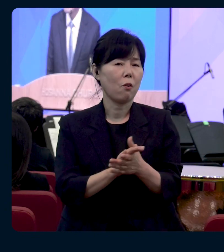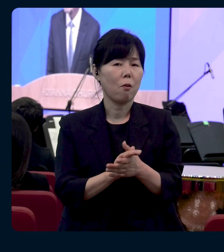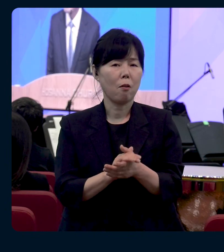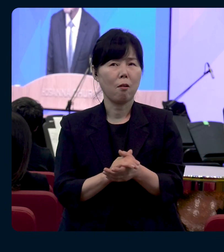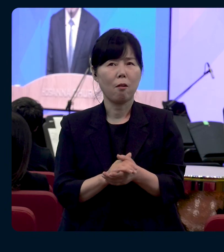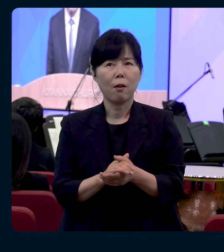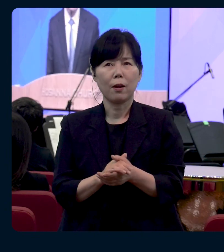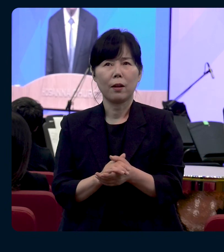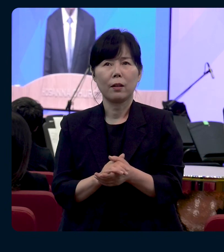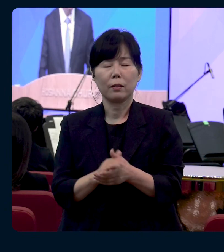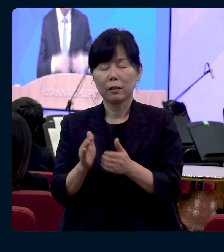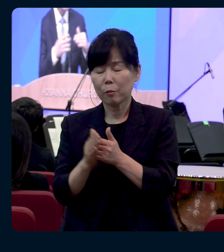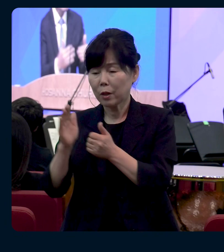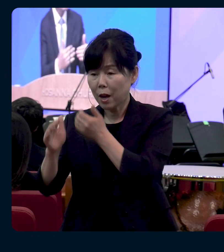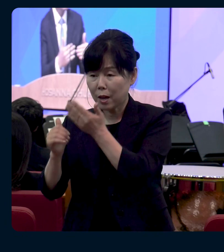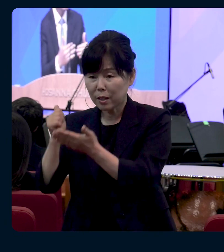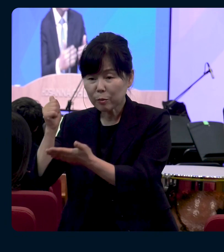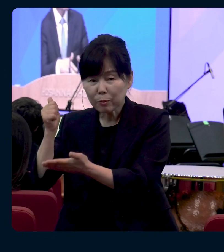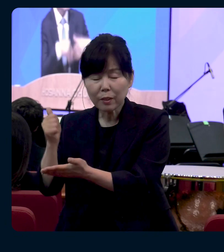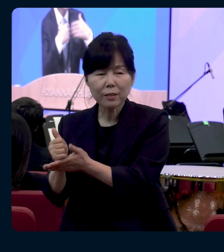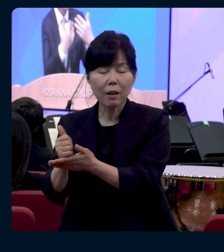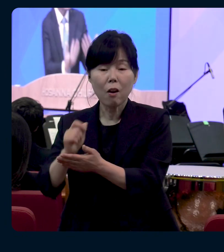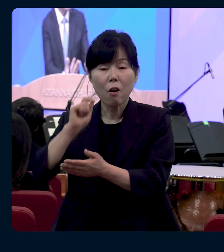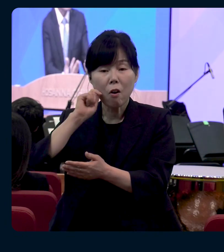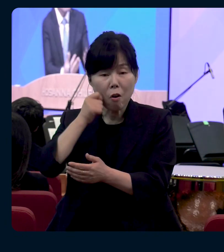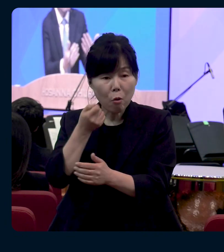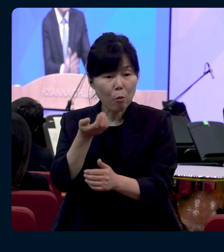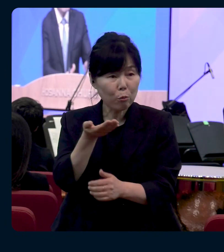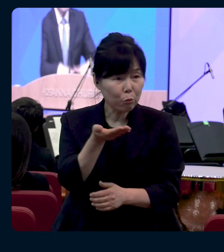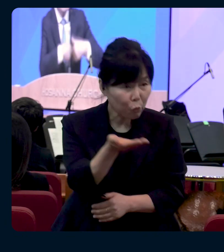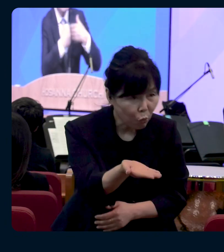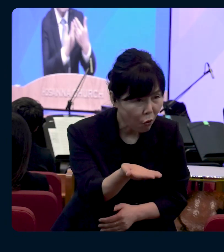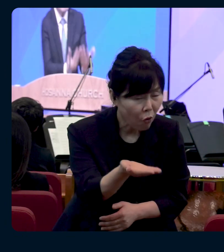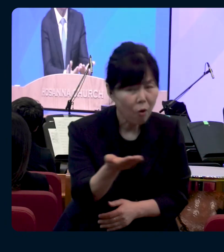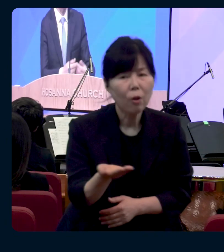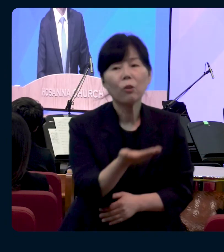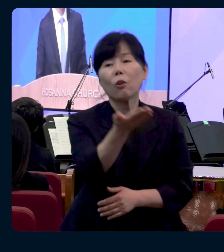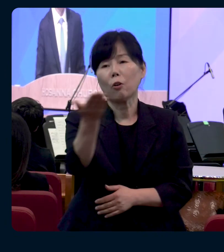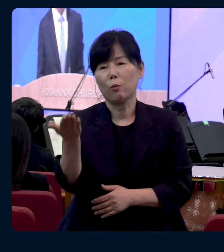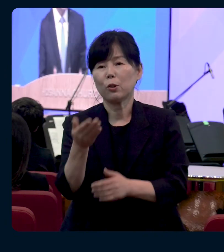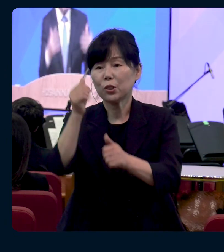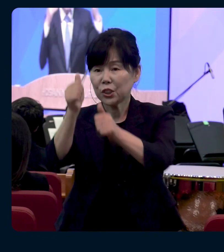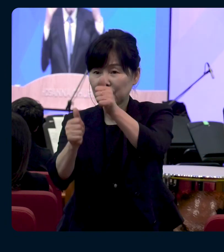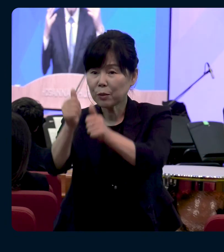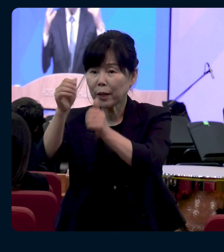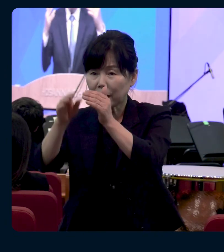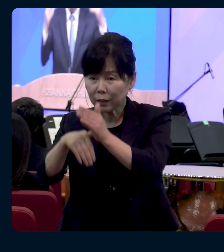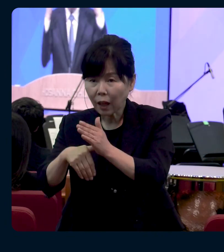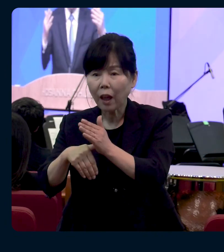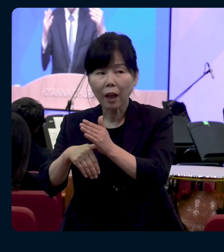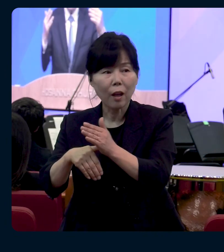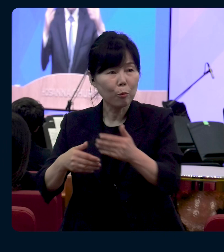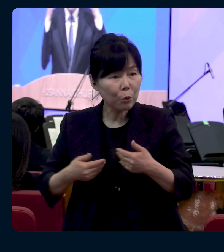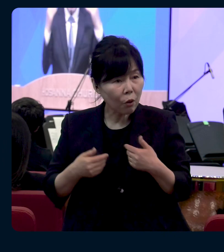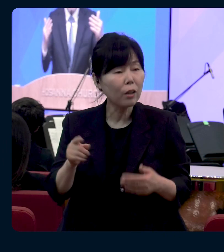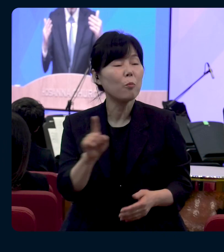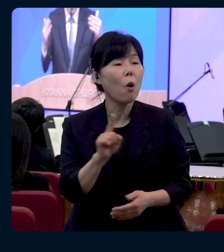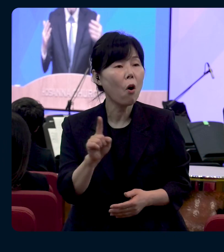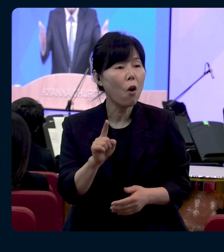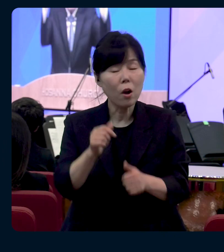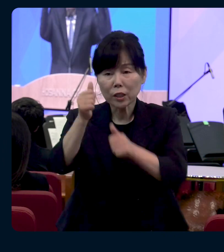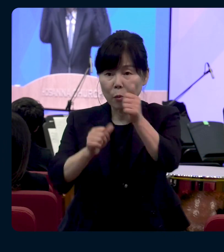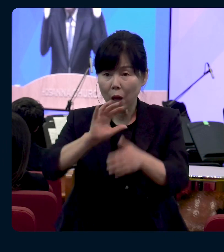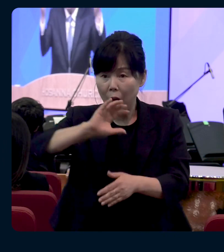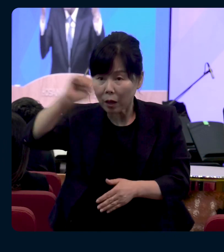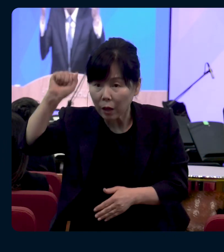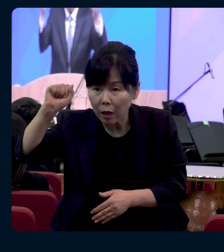그러니까 하나님께서 이런 어려움을 주시면서 우리를 시험할 때, 그때 우리가 정말 그걸 통해서 그 시험을